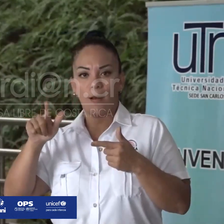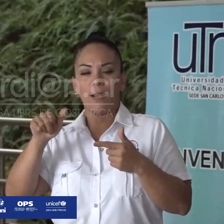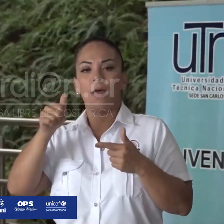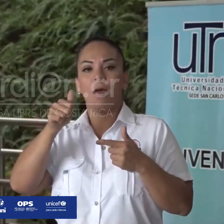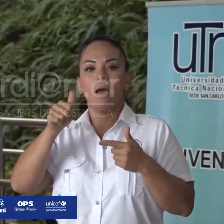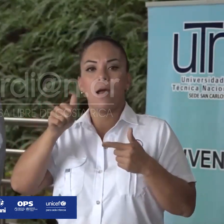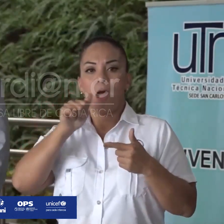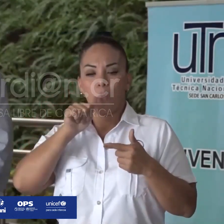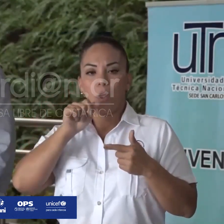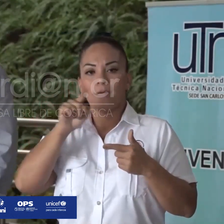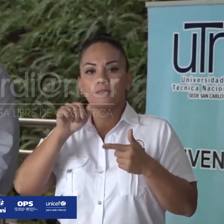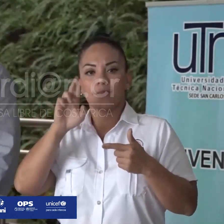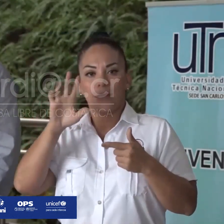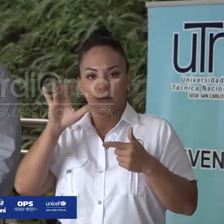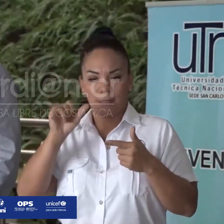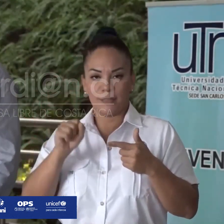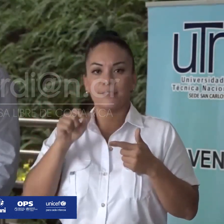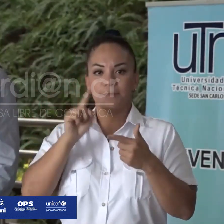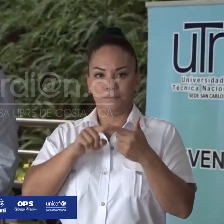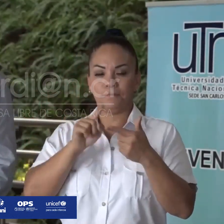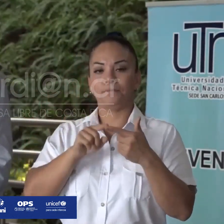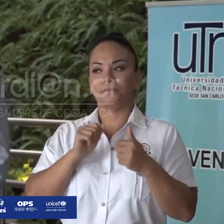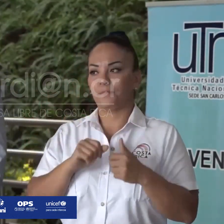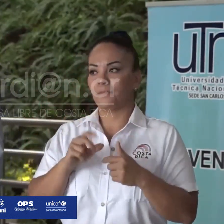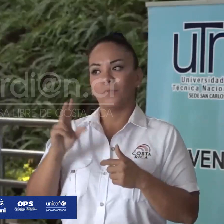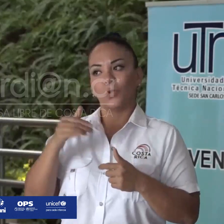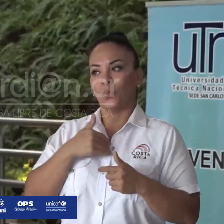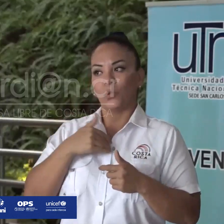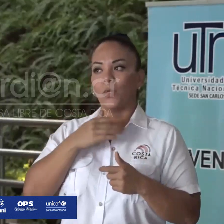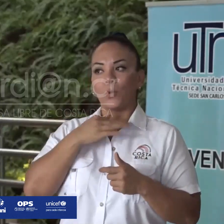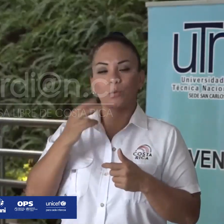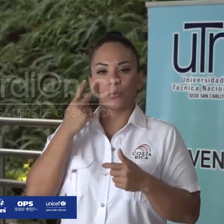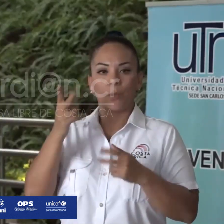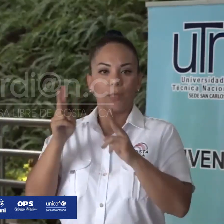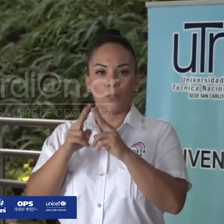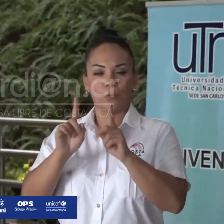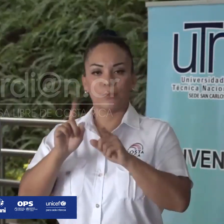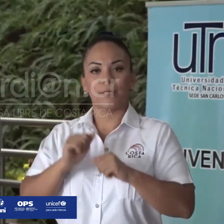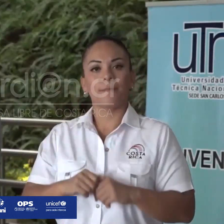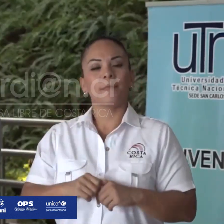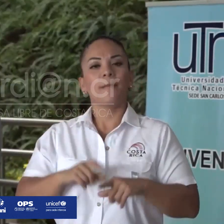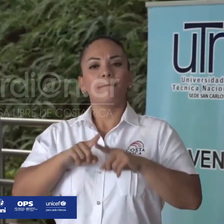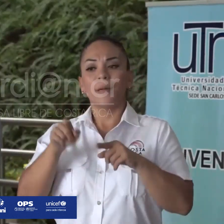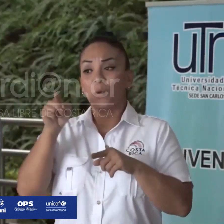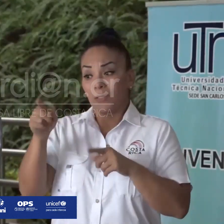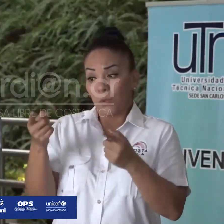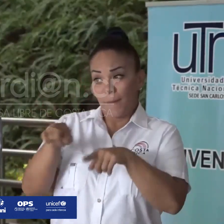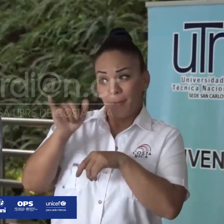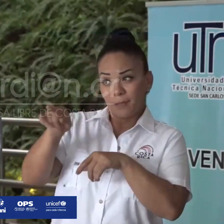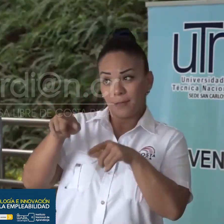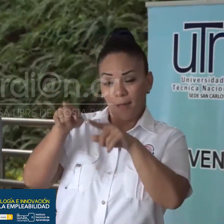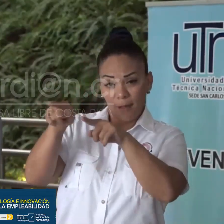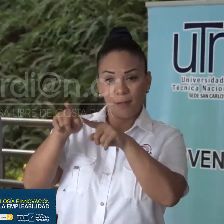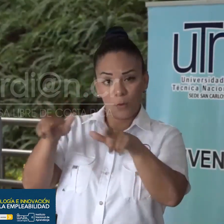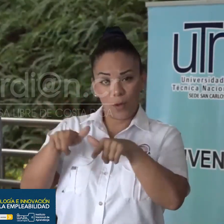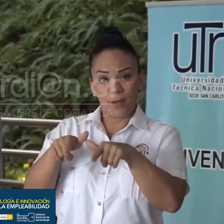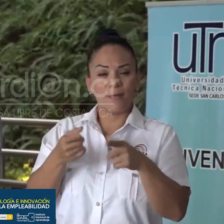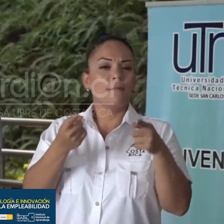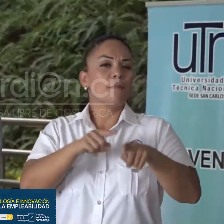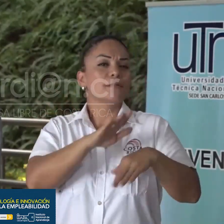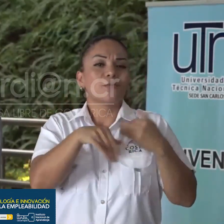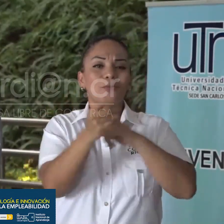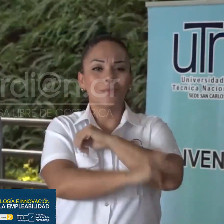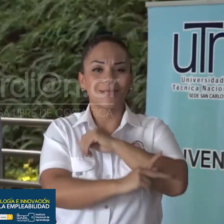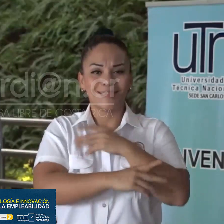Sí, en Caporal de Aguasarcas, que no tengo el placer de haber estado, es lo que ocurre en todo el país. Costa Rica tiene